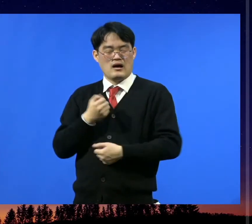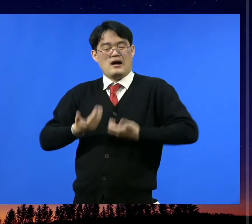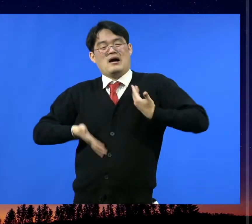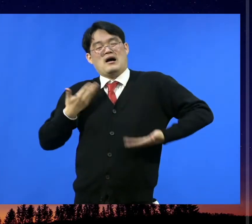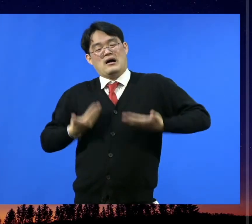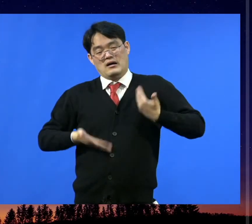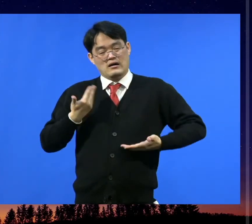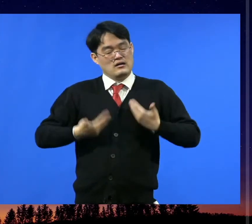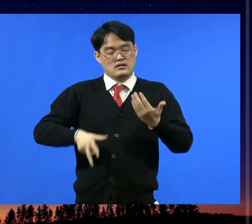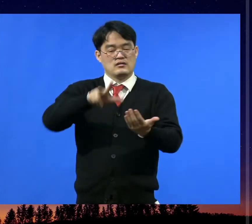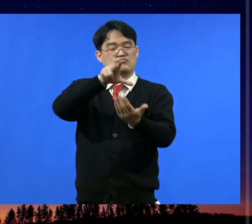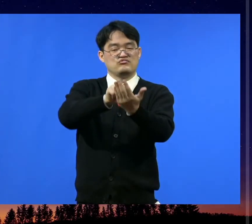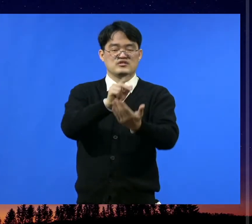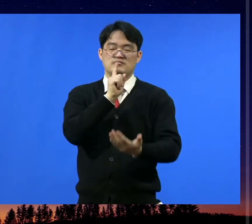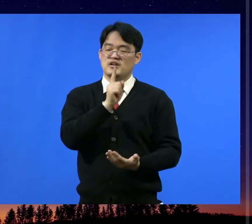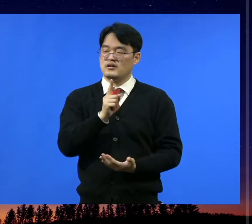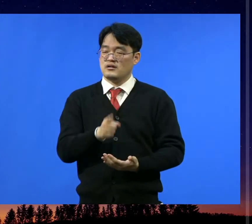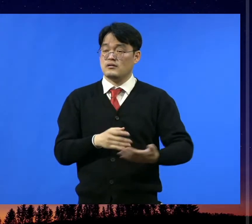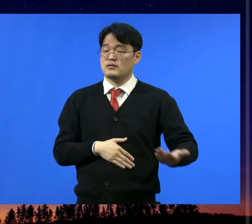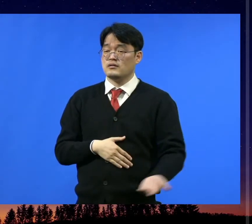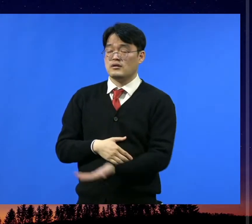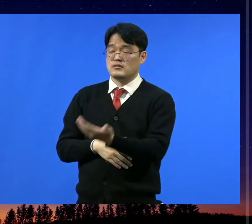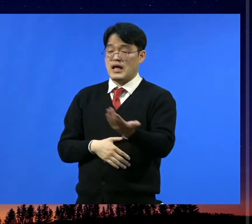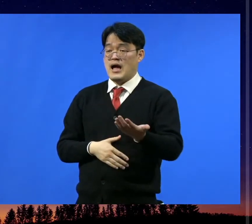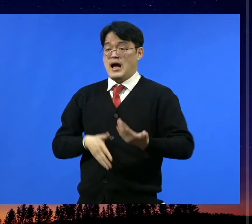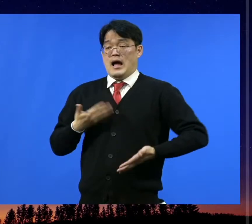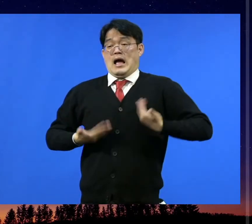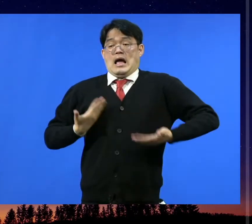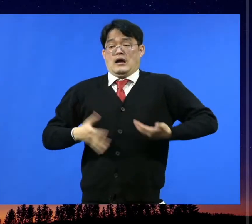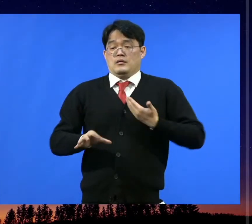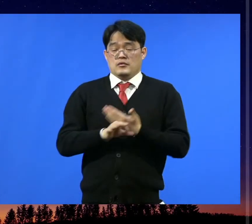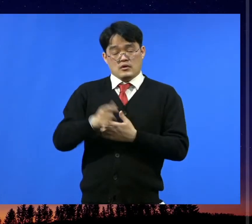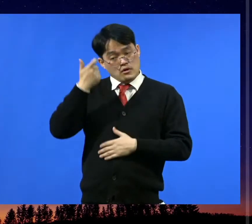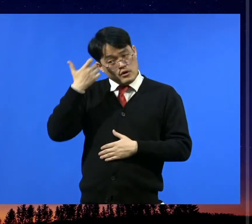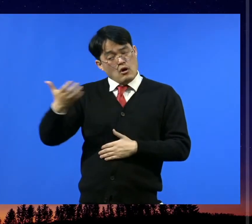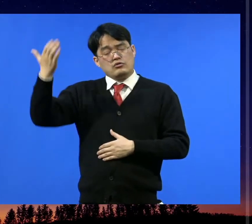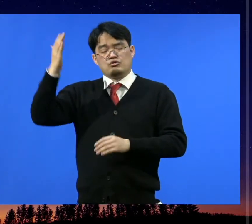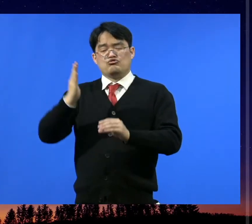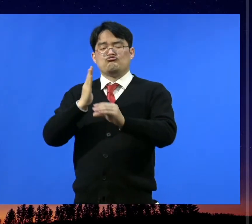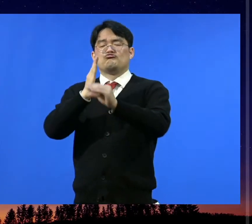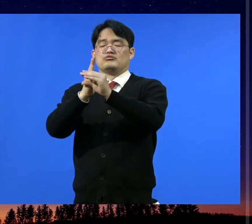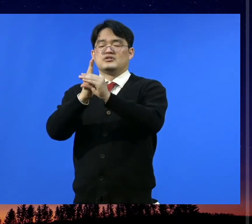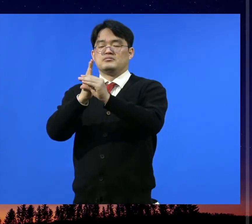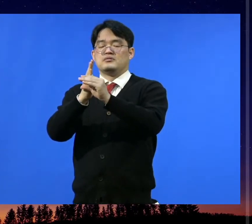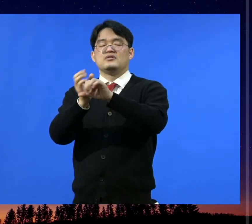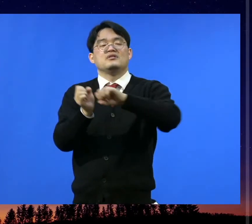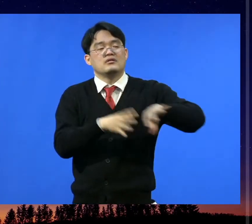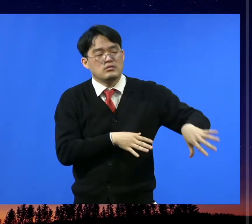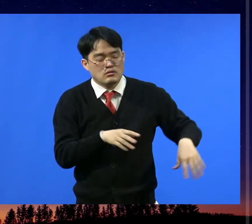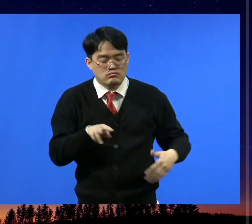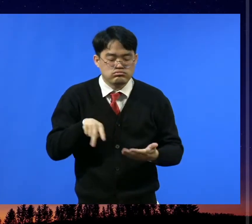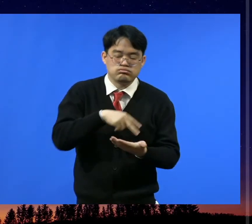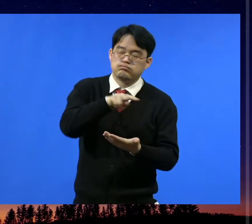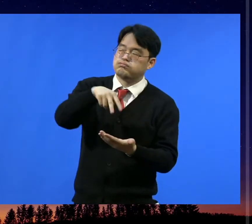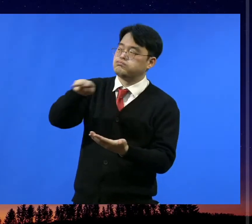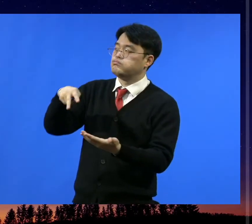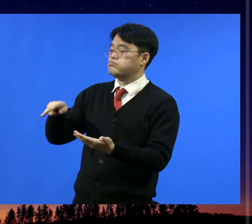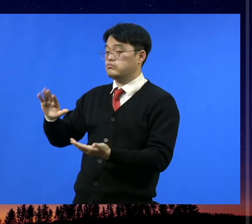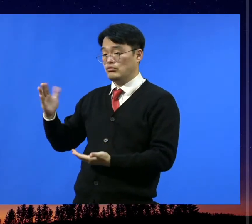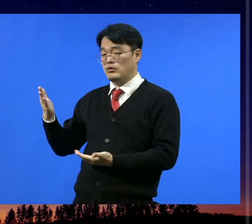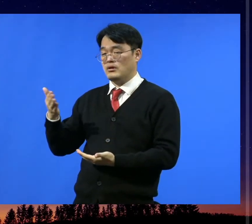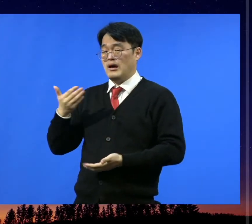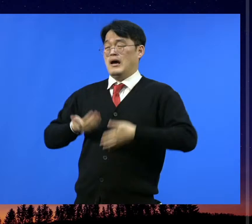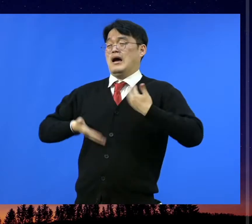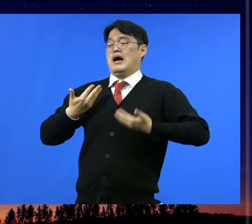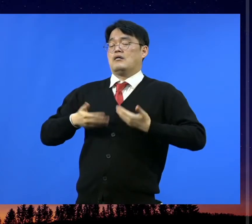여러분, 분주하면요, 영적인 중심을 잃어버린 겁니다. 그러니까 분주하다 보니까